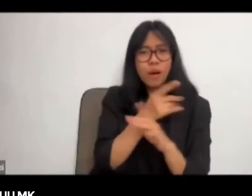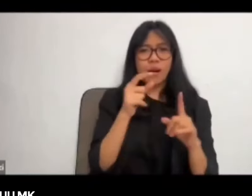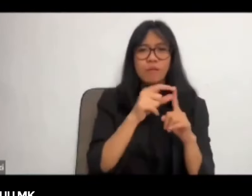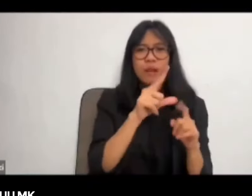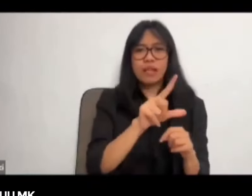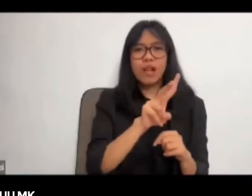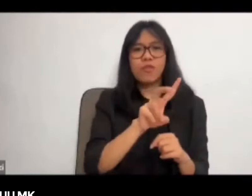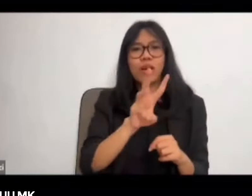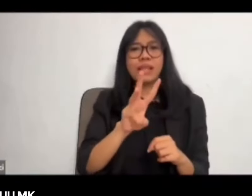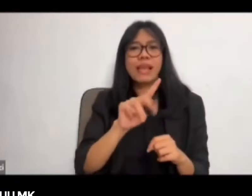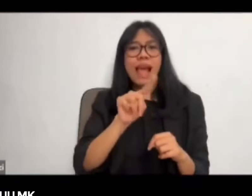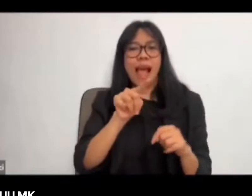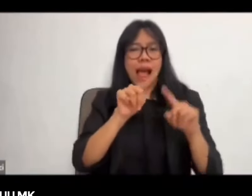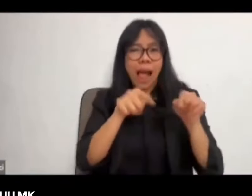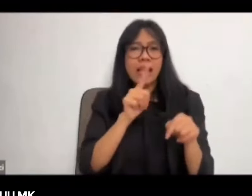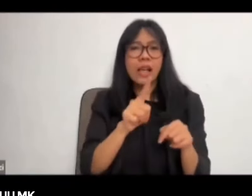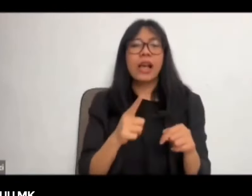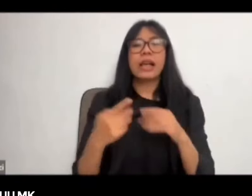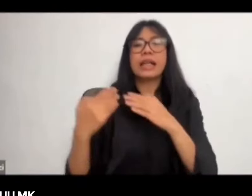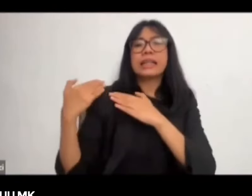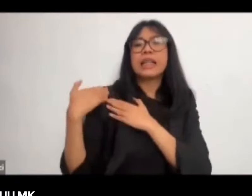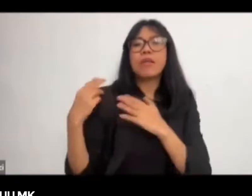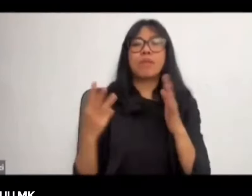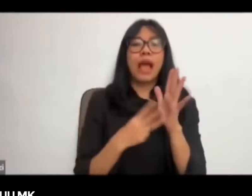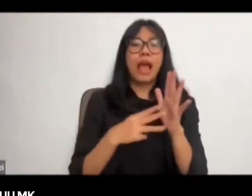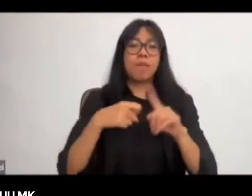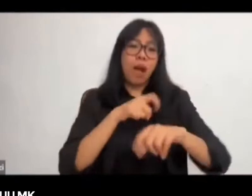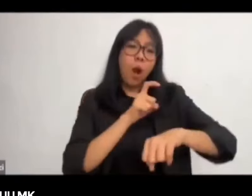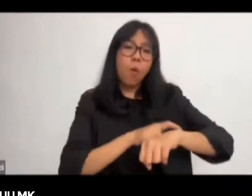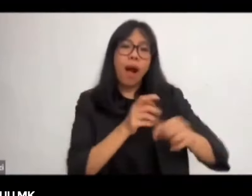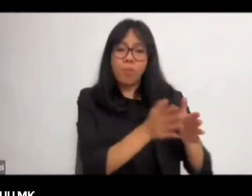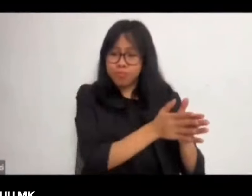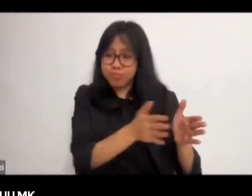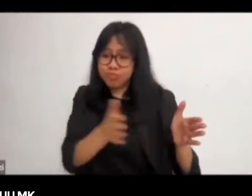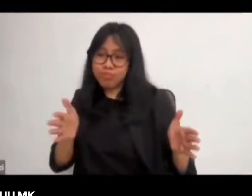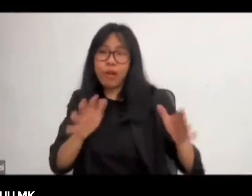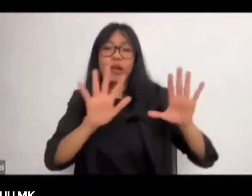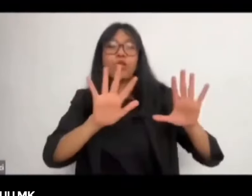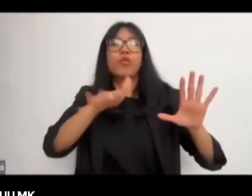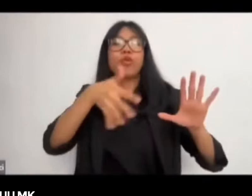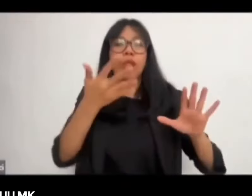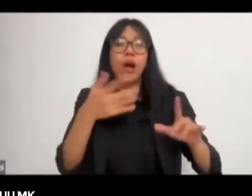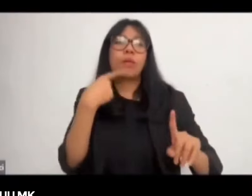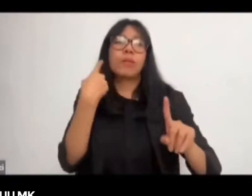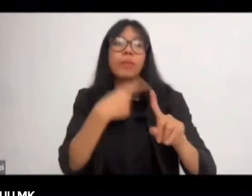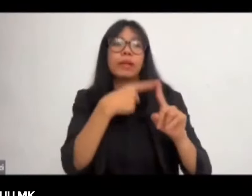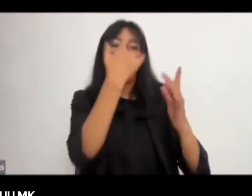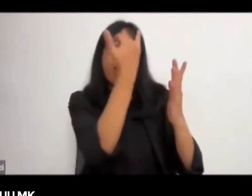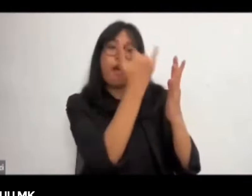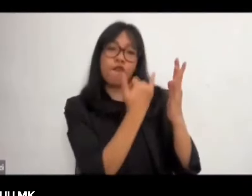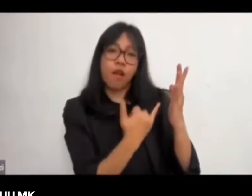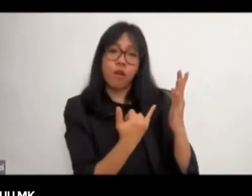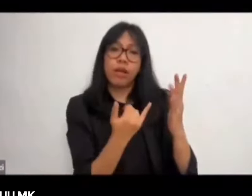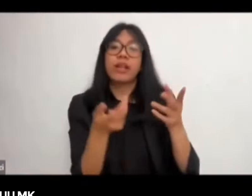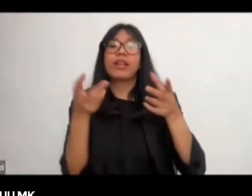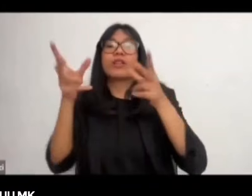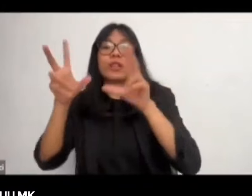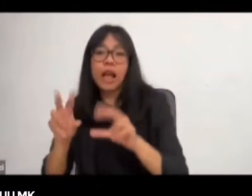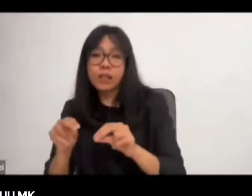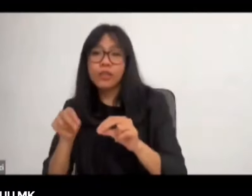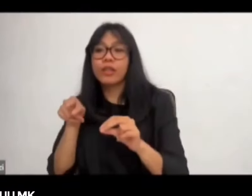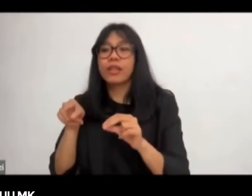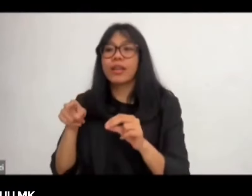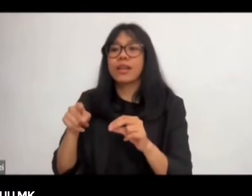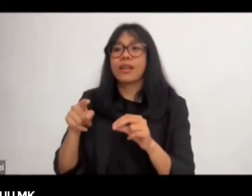1 mengatakan jabatan hakim konstitusi itu 10 tahun dan bisa dievaluasi. Sementara yang sudah lewat masa